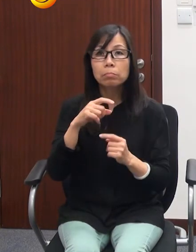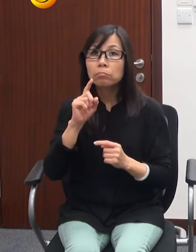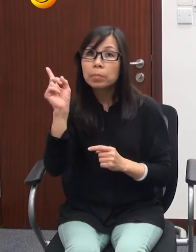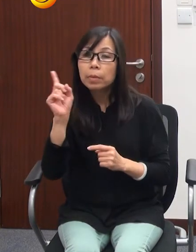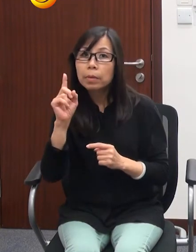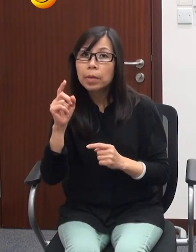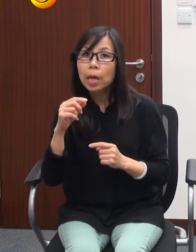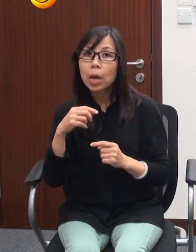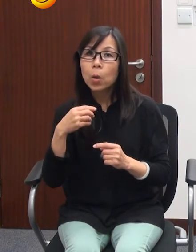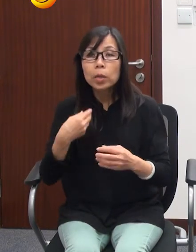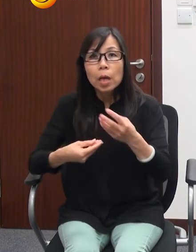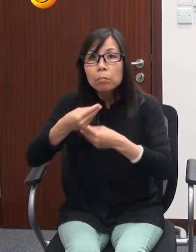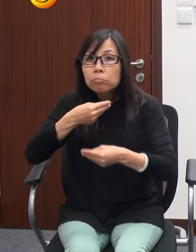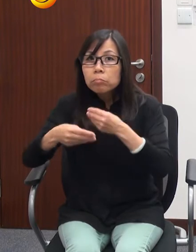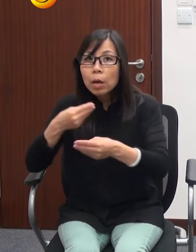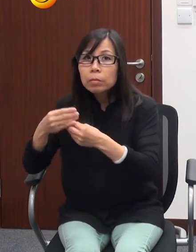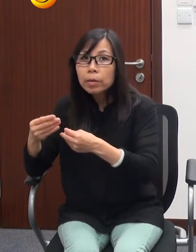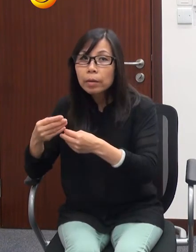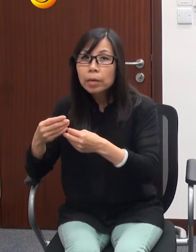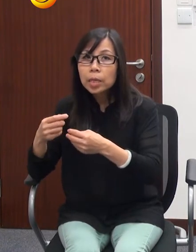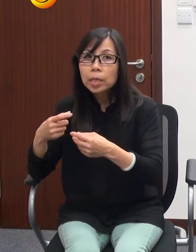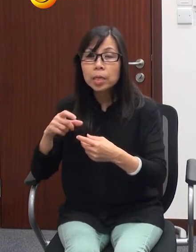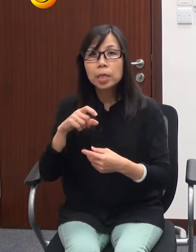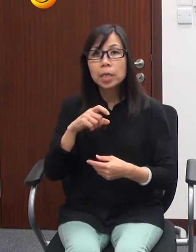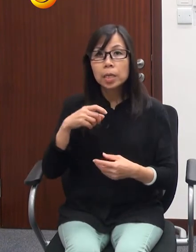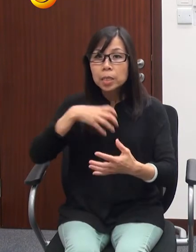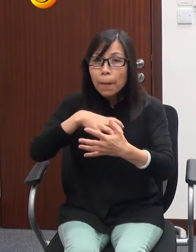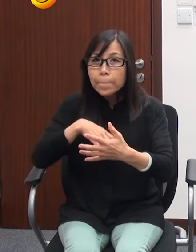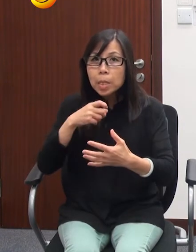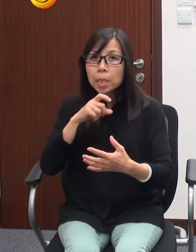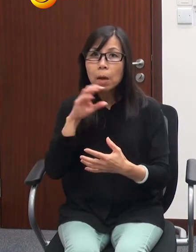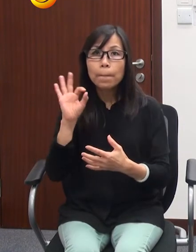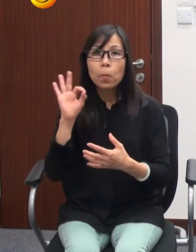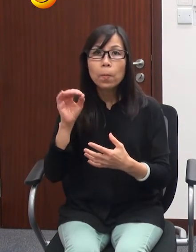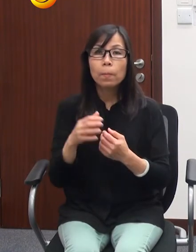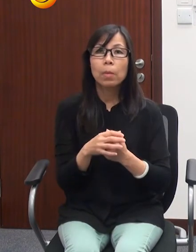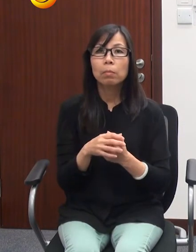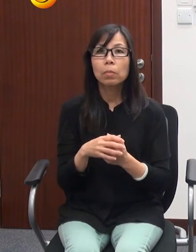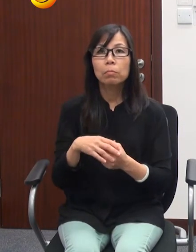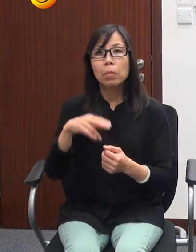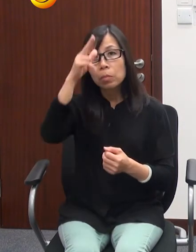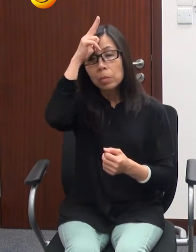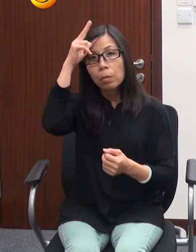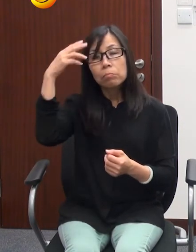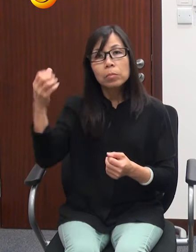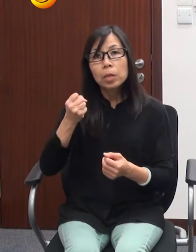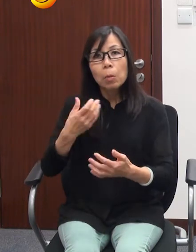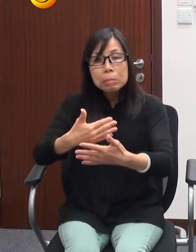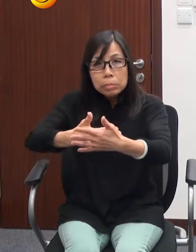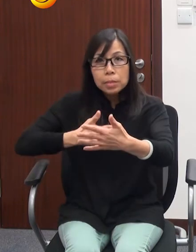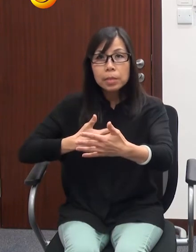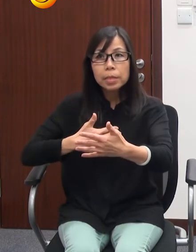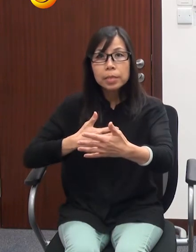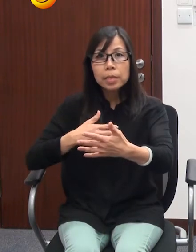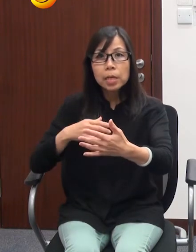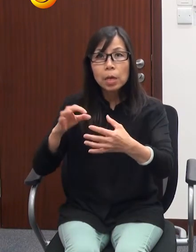知道的一些交易涉及其中，又或者其實就算他還沒做特首之前 其實會不會已經有一些關係在那裡，然後透過